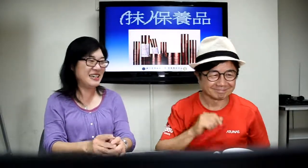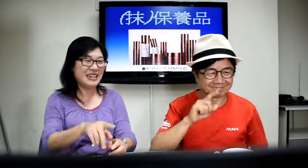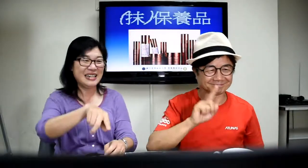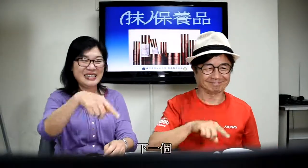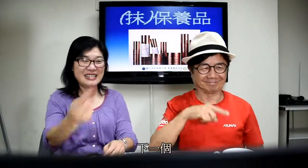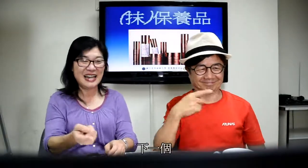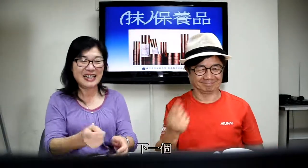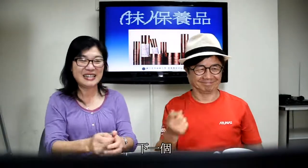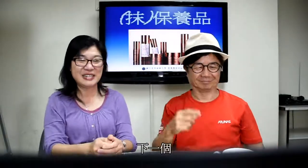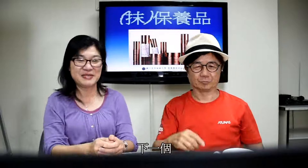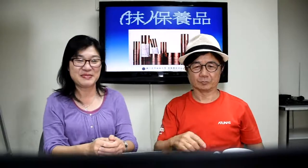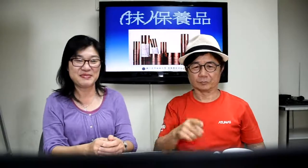下一个。